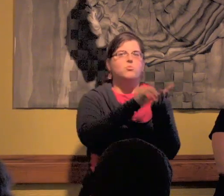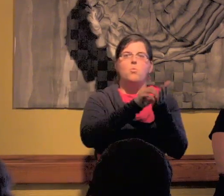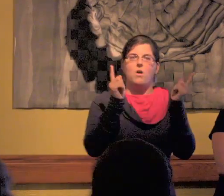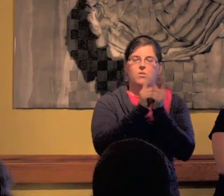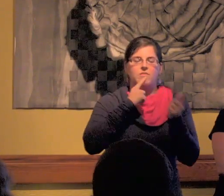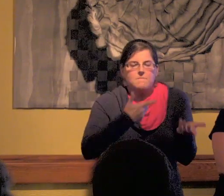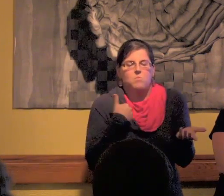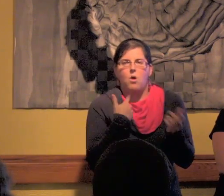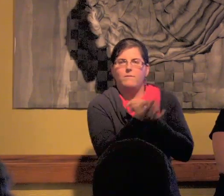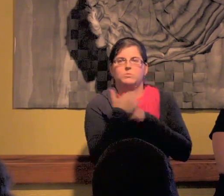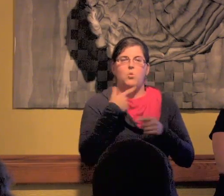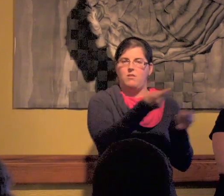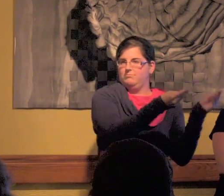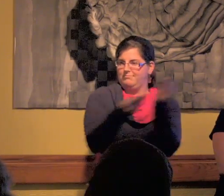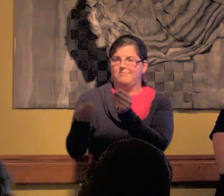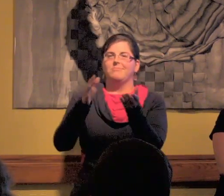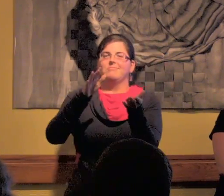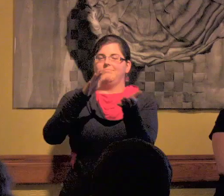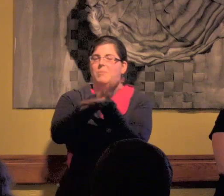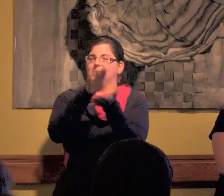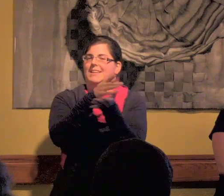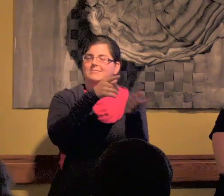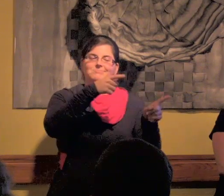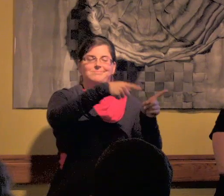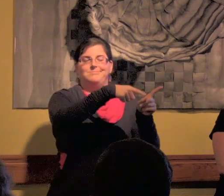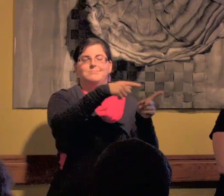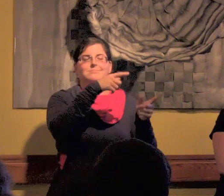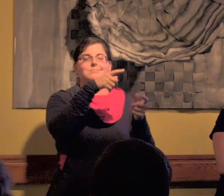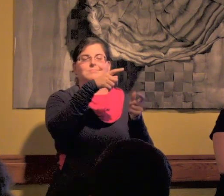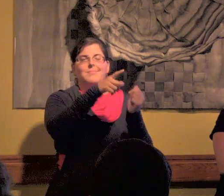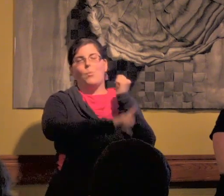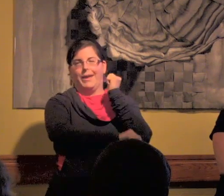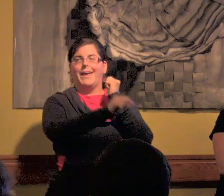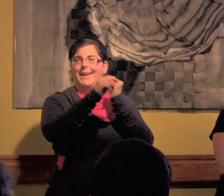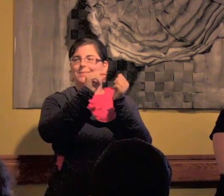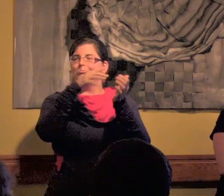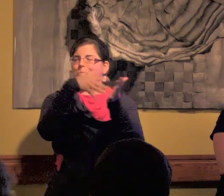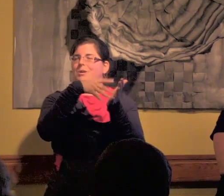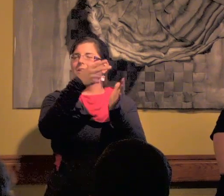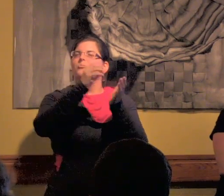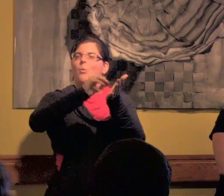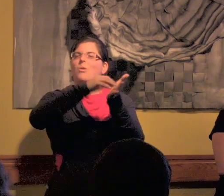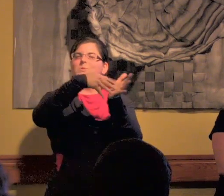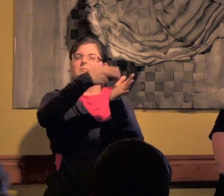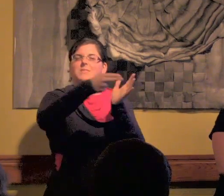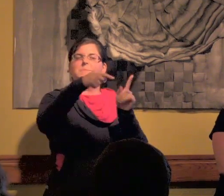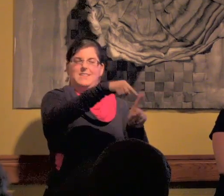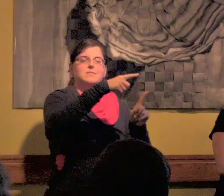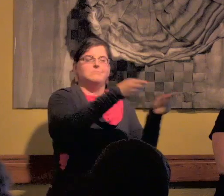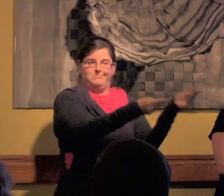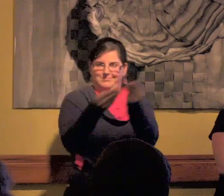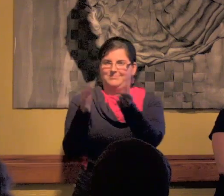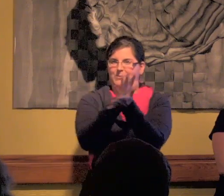même et a rencontré plusieurs fois les personnes au bureau des services des étudiants handicapés.